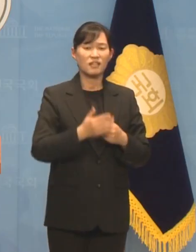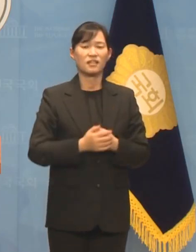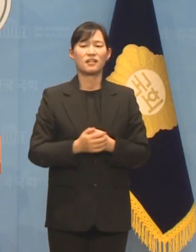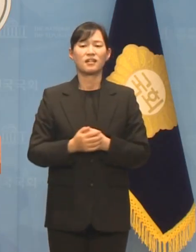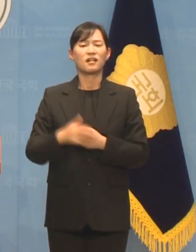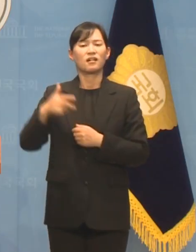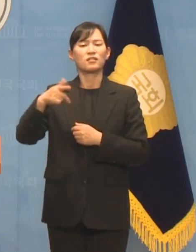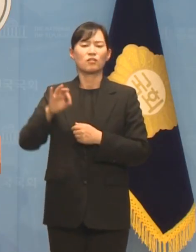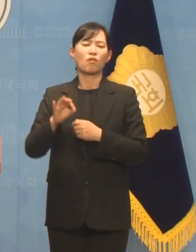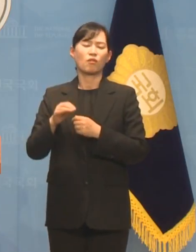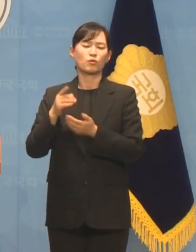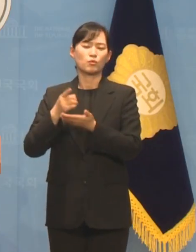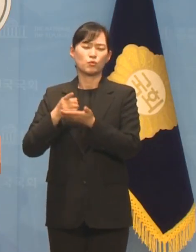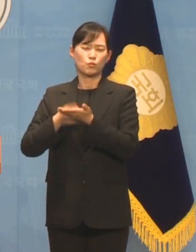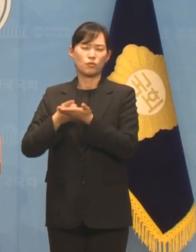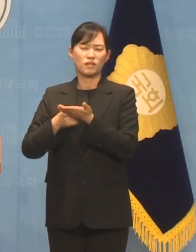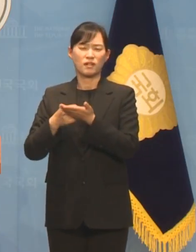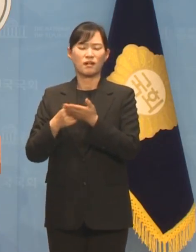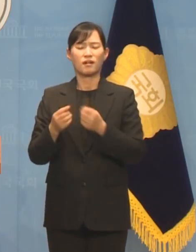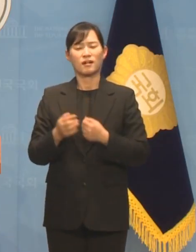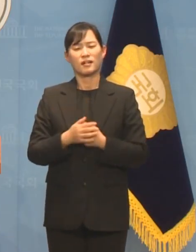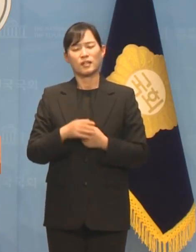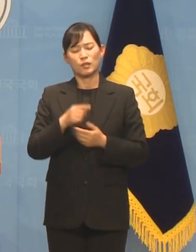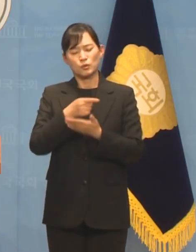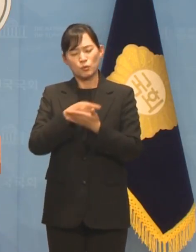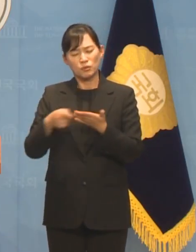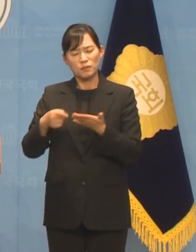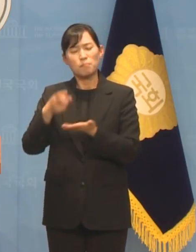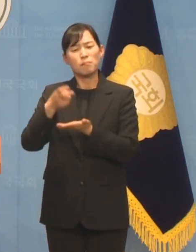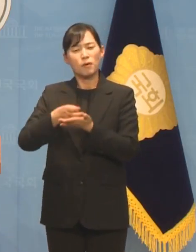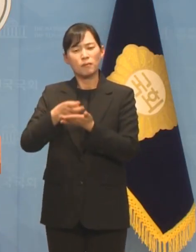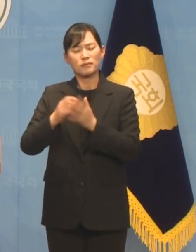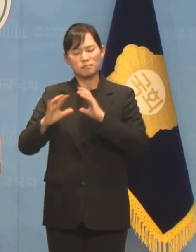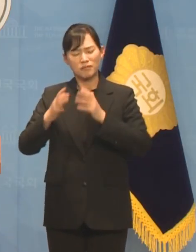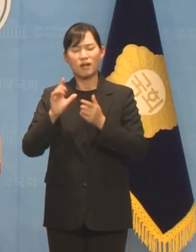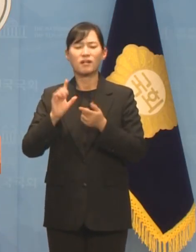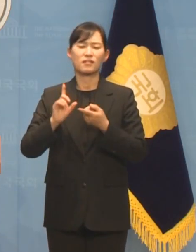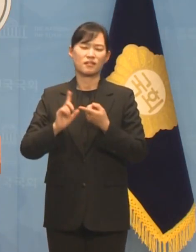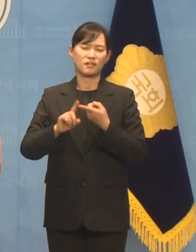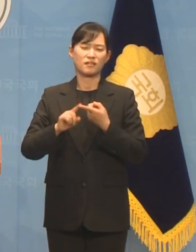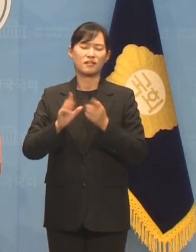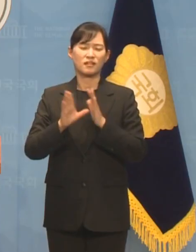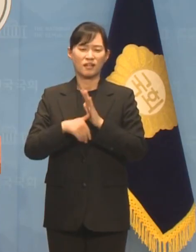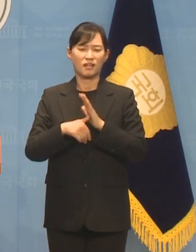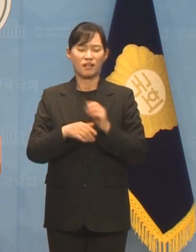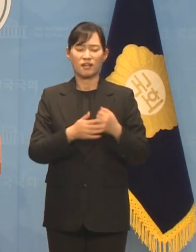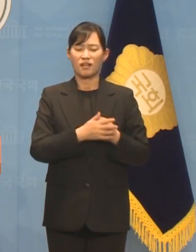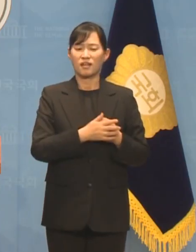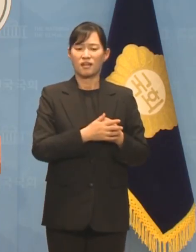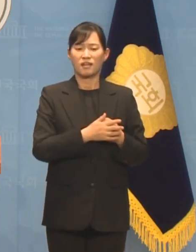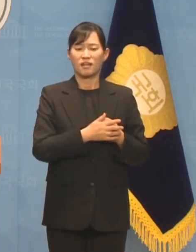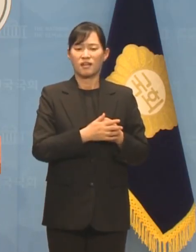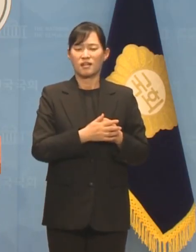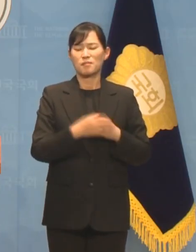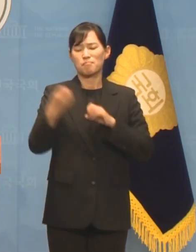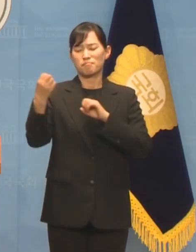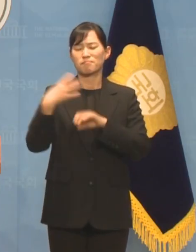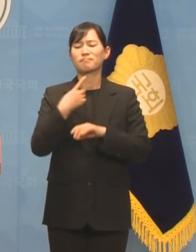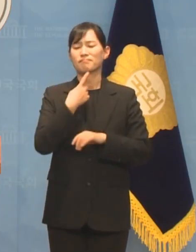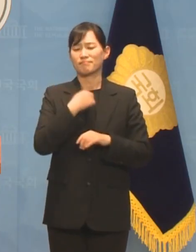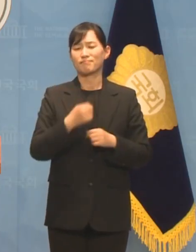총리가 코로나19 관련 자영업자 손실보상 입법을 논의하는 과정에서 기획재정부의 반대에 부딪히자 이렇게